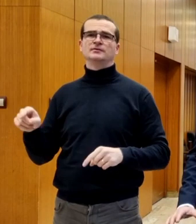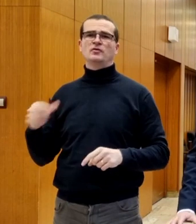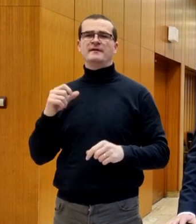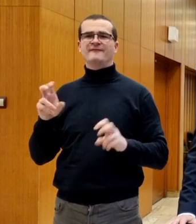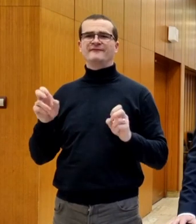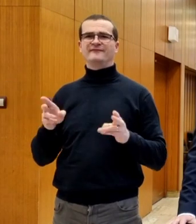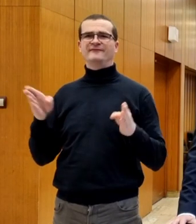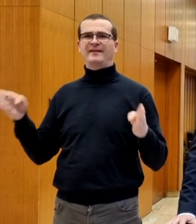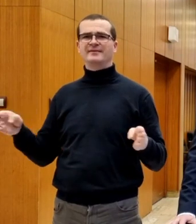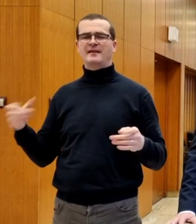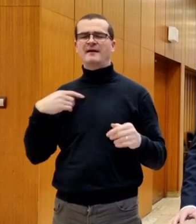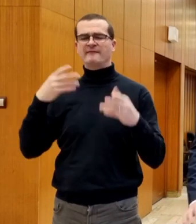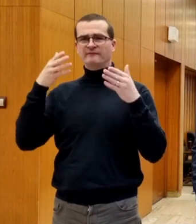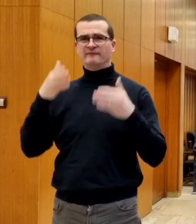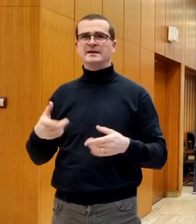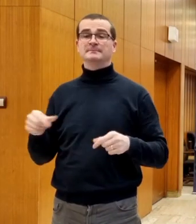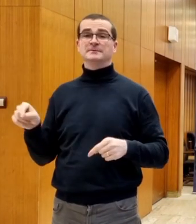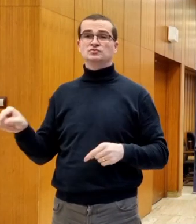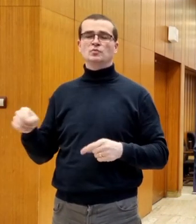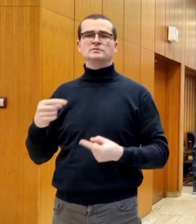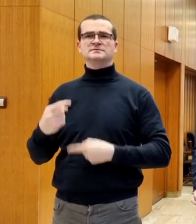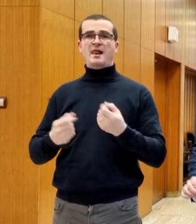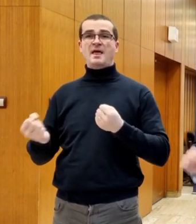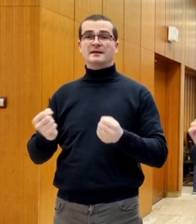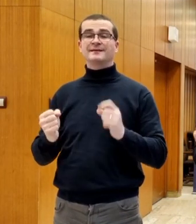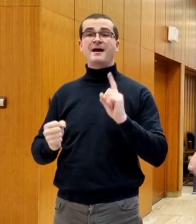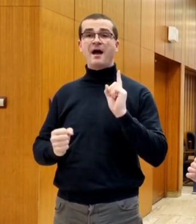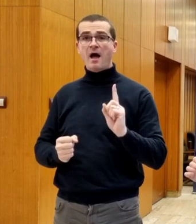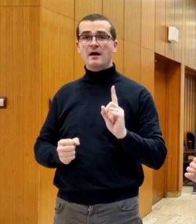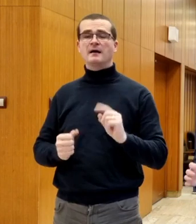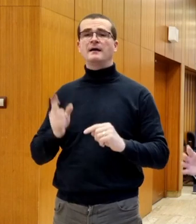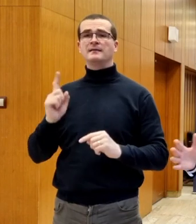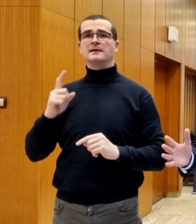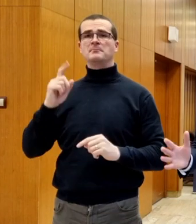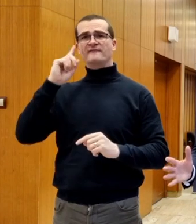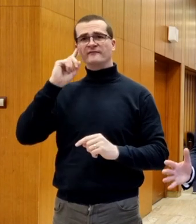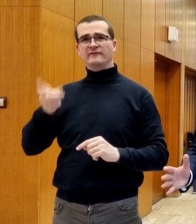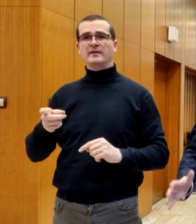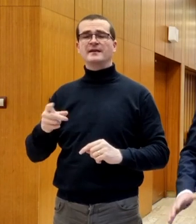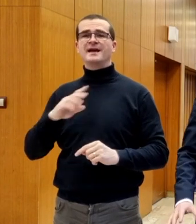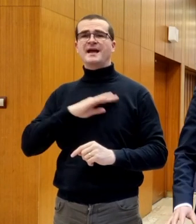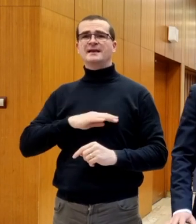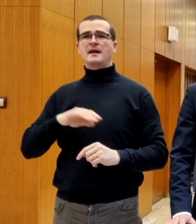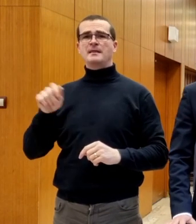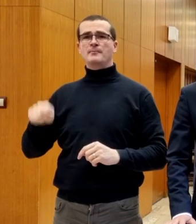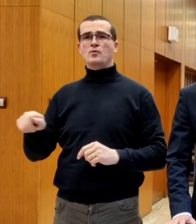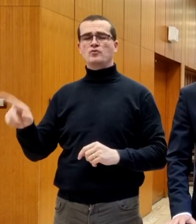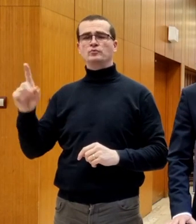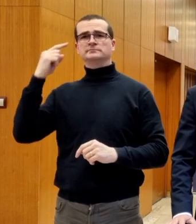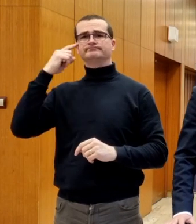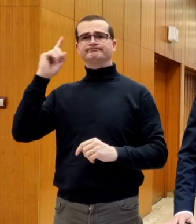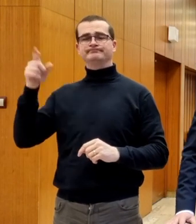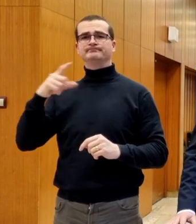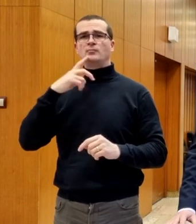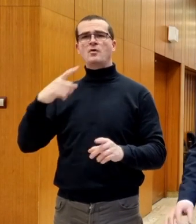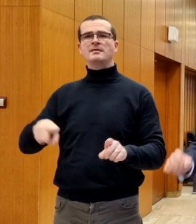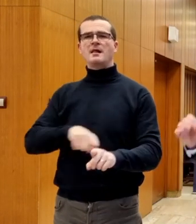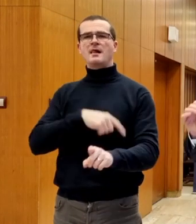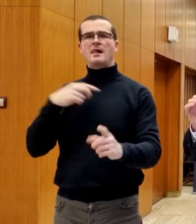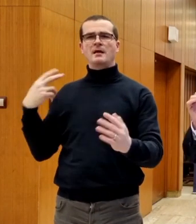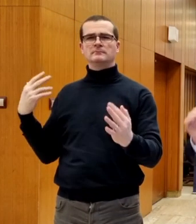veta, ktorú verím, že sa s ňou bude stále riadiť. A treba si uvedomiť, a pán generálny prokurátor si musí uvedomiť, že práve po tých dlhých rokoch,